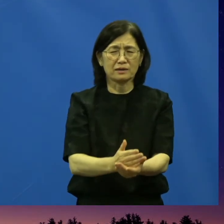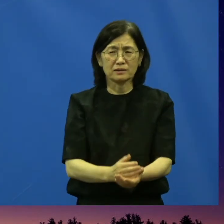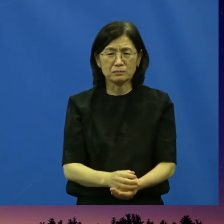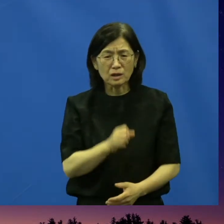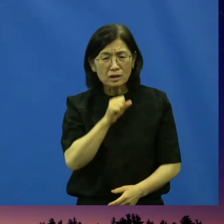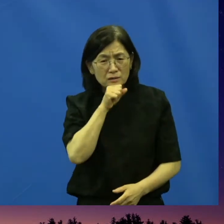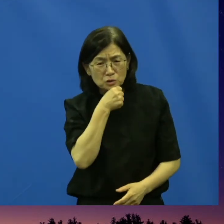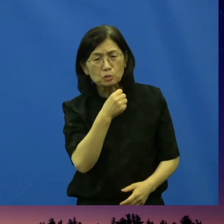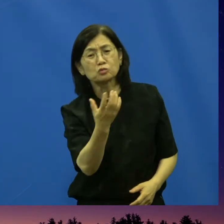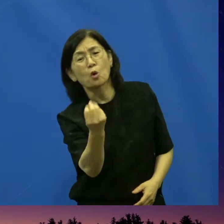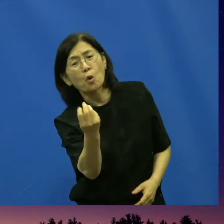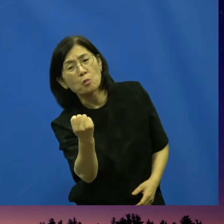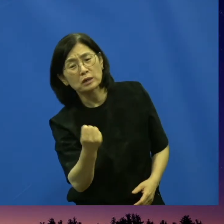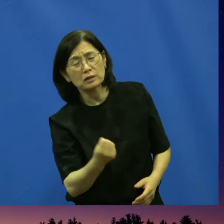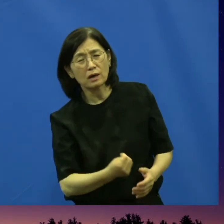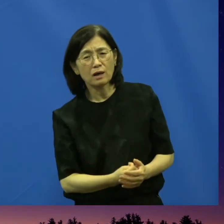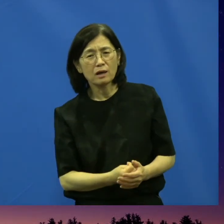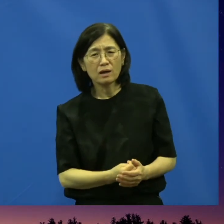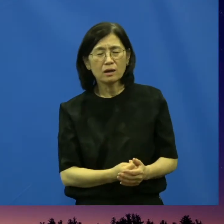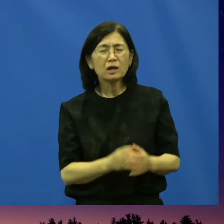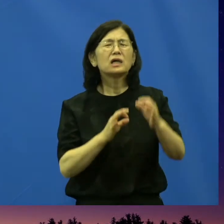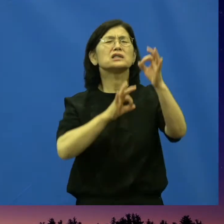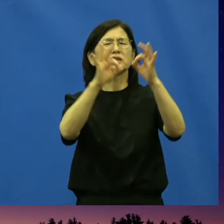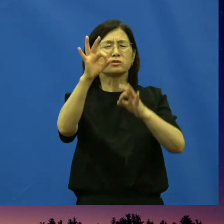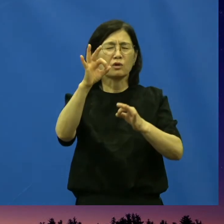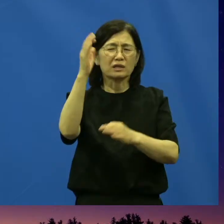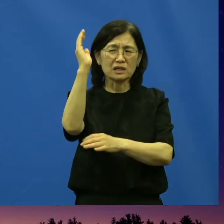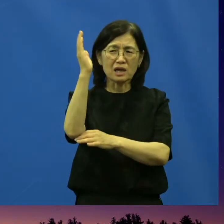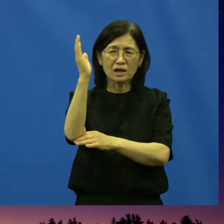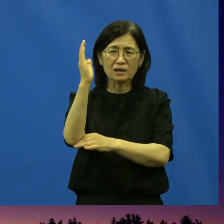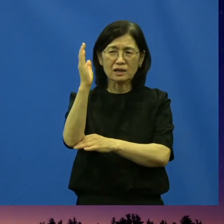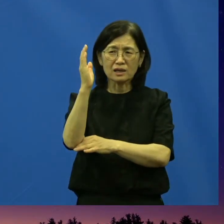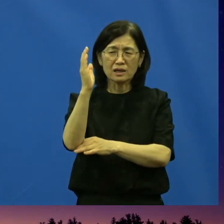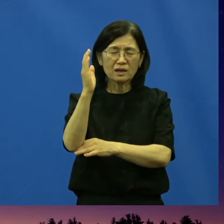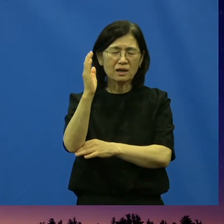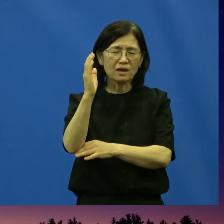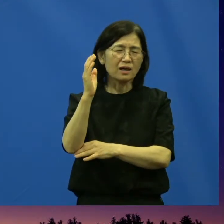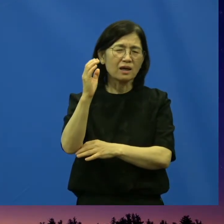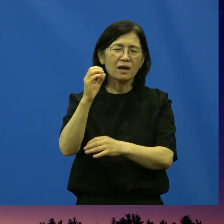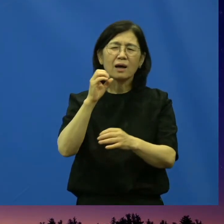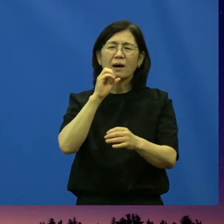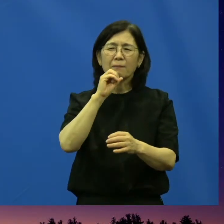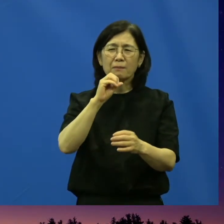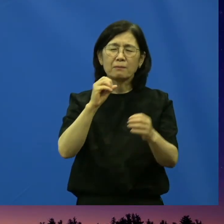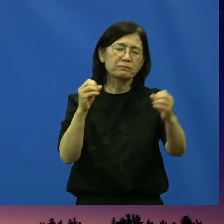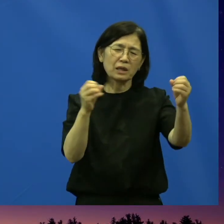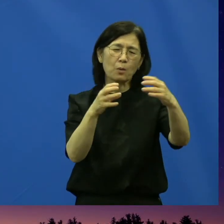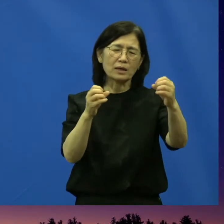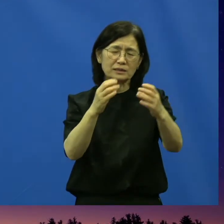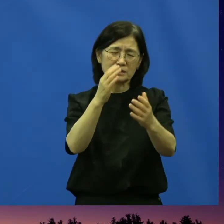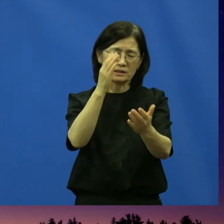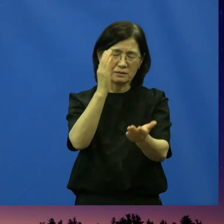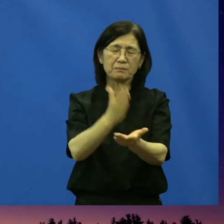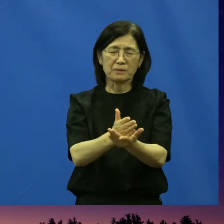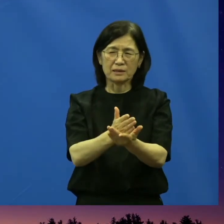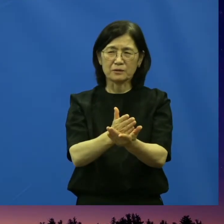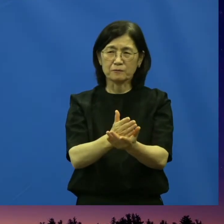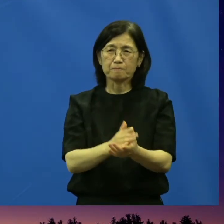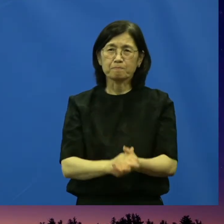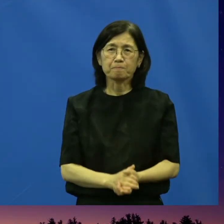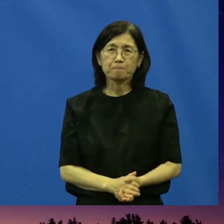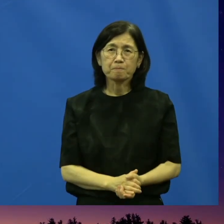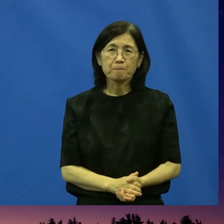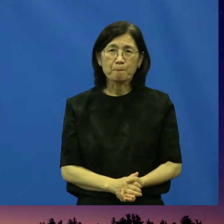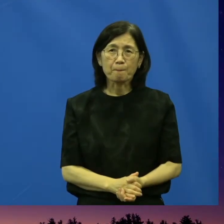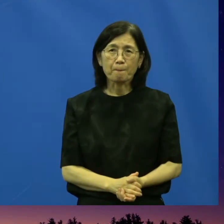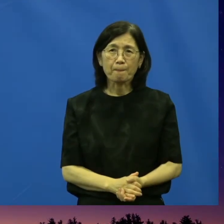또 뭐 실수한 얘기들을 또 끄집어내거나, 그죠? 상처를 입었는데 또 소금 뿌리고 이런 일을 하면 안 돼요.